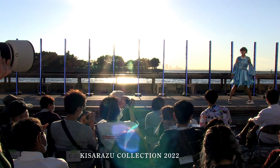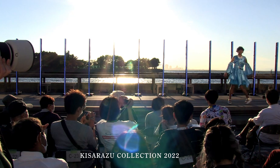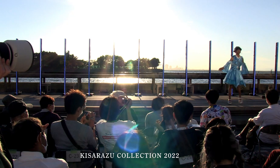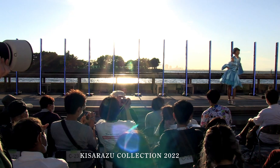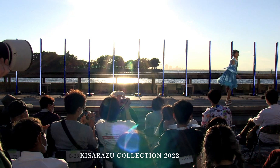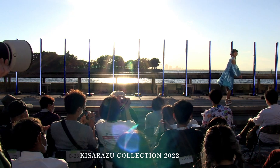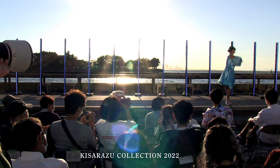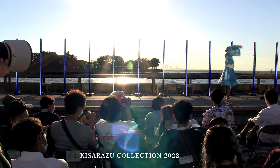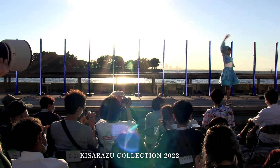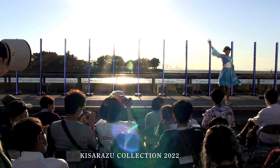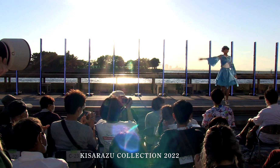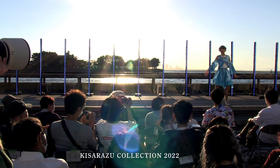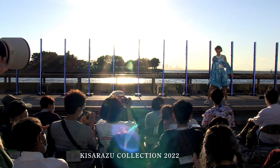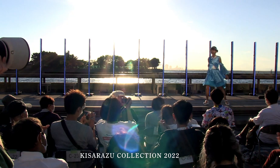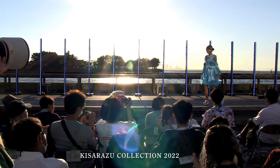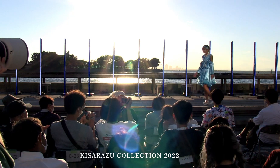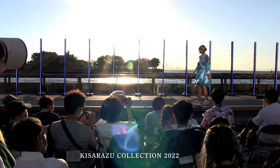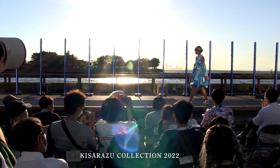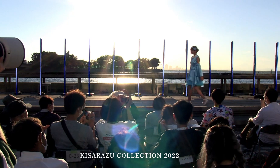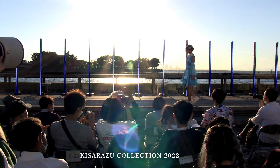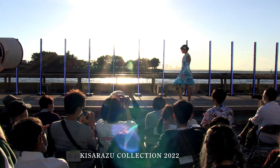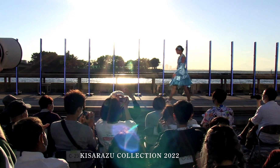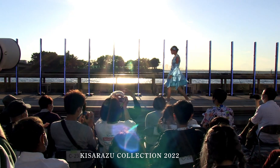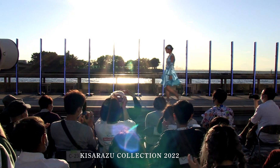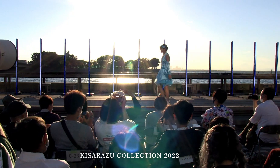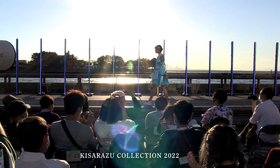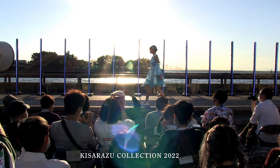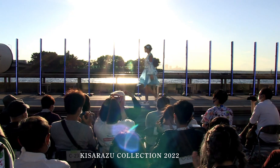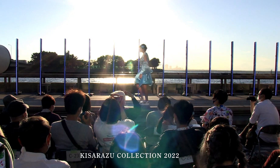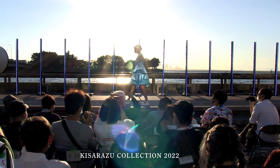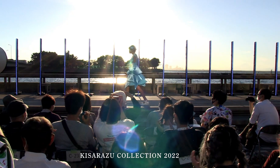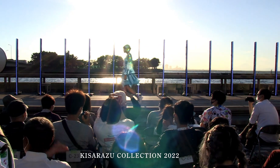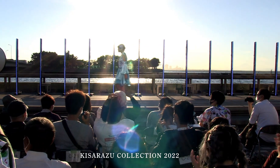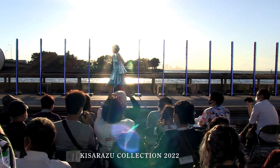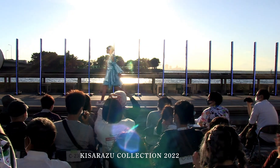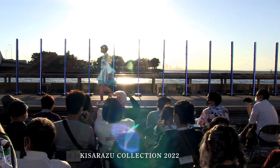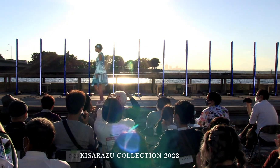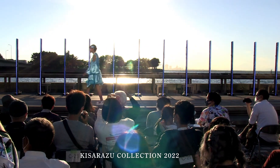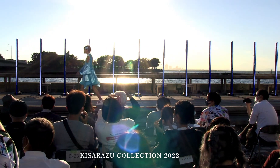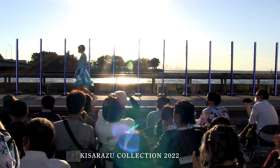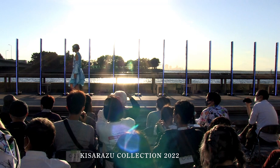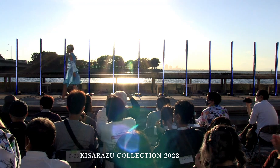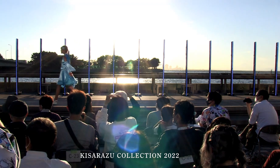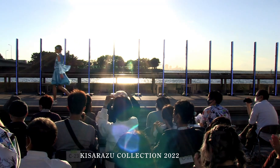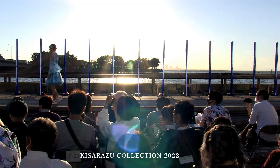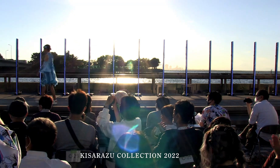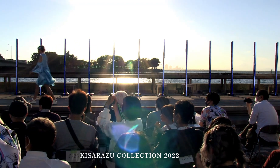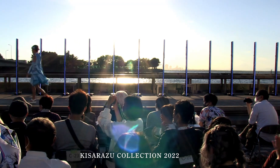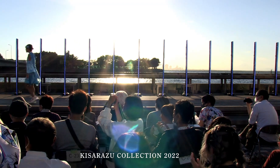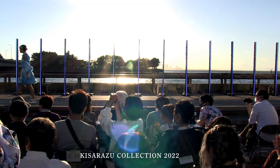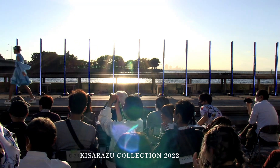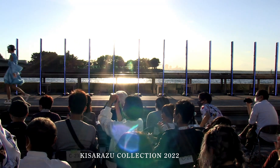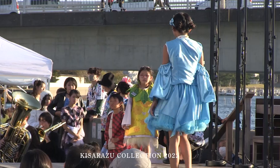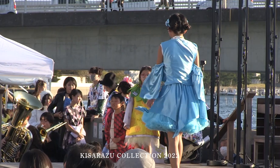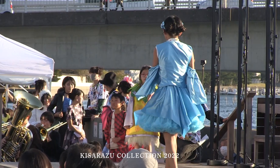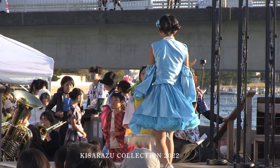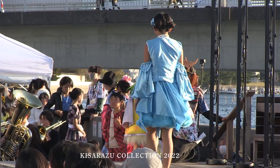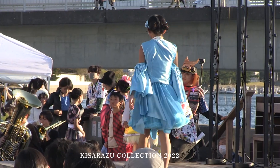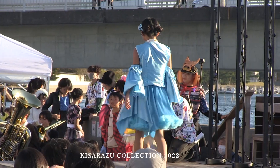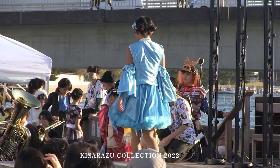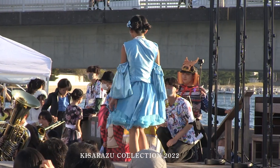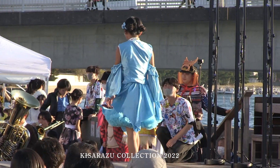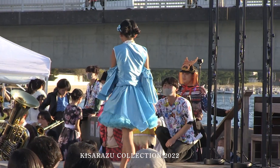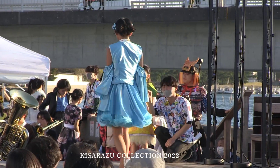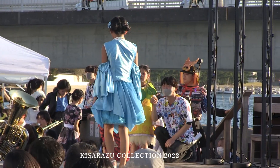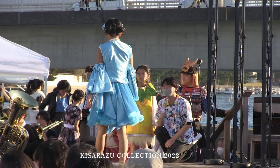ました。広がっている袖やスカートの裾は歩いたりターンをした時にひらりと舞うような